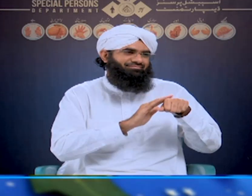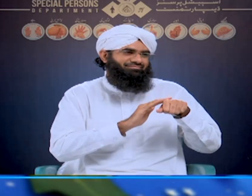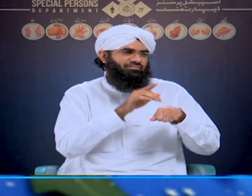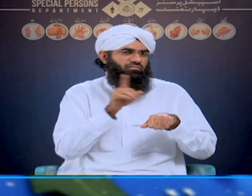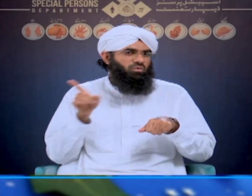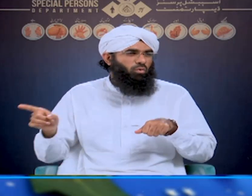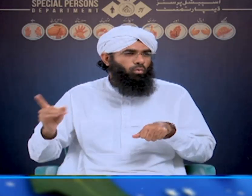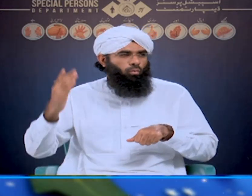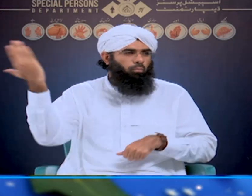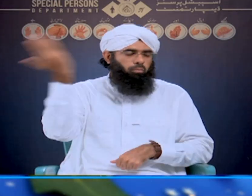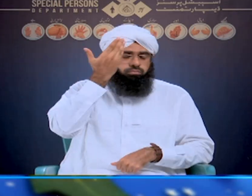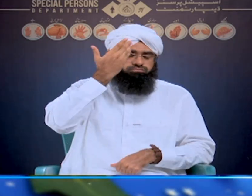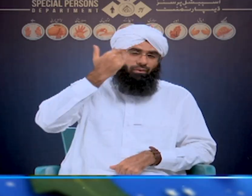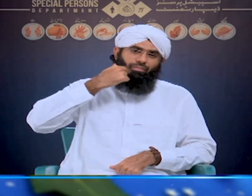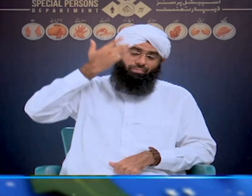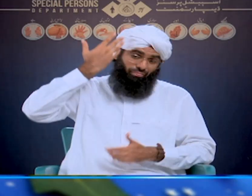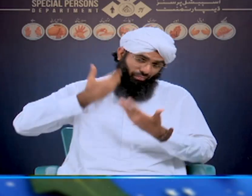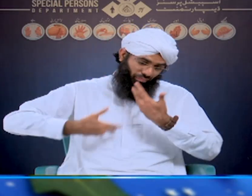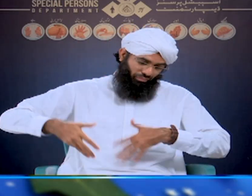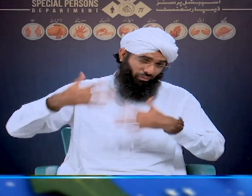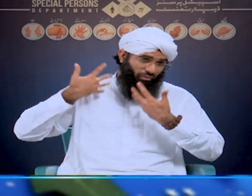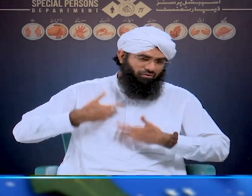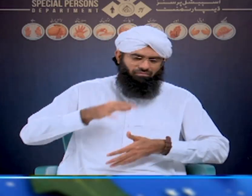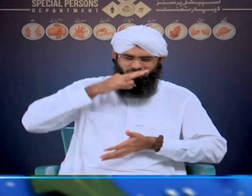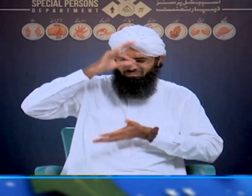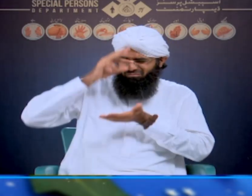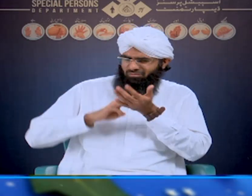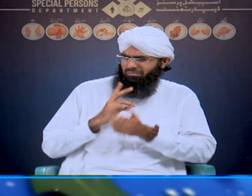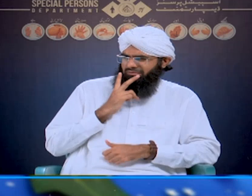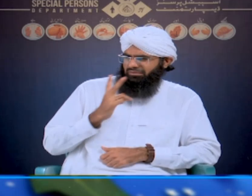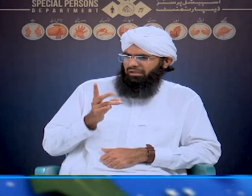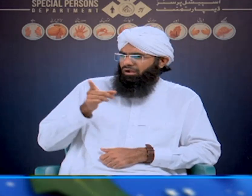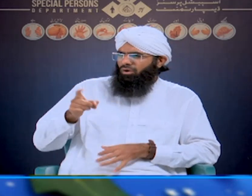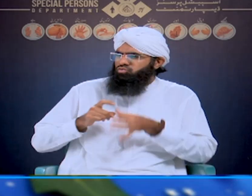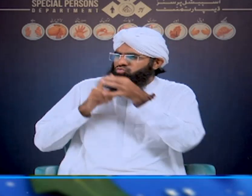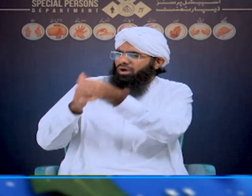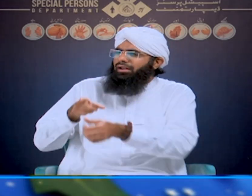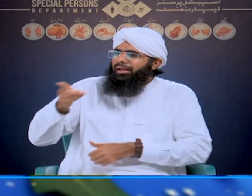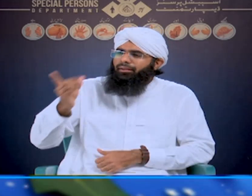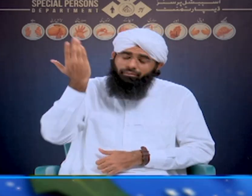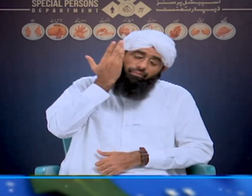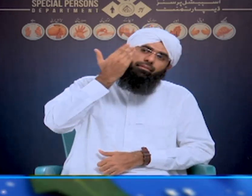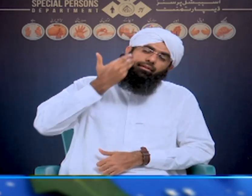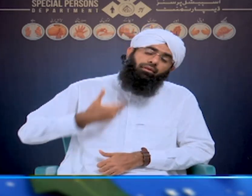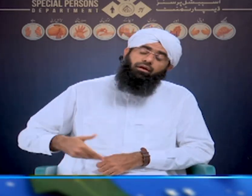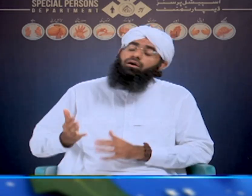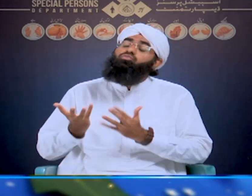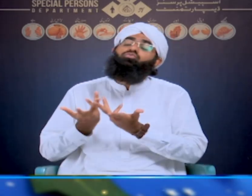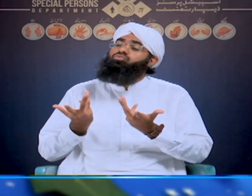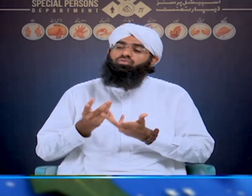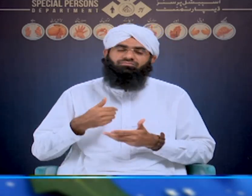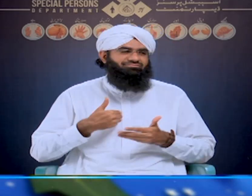جس کا خون بہہ رہا تھا, تو سرور کونین صلی اللہ علیہ وآلہ وسلم نے استفسار فرمایا, تجھے کیا ہوا؟ عرض